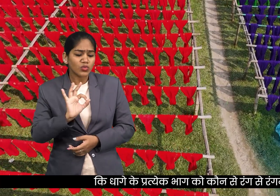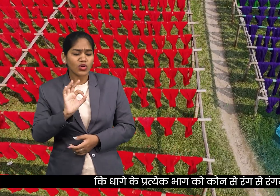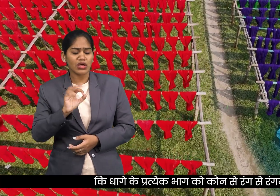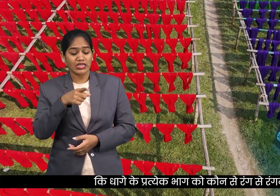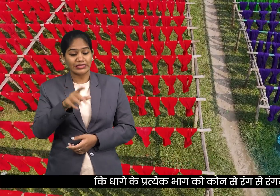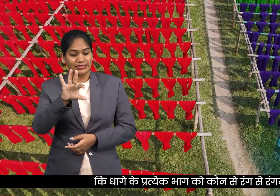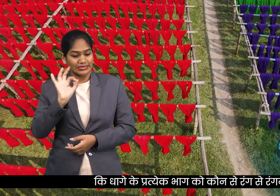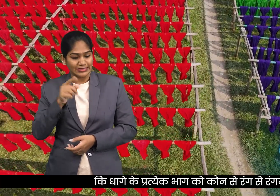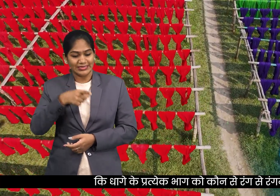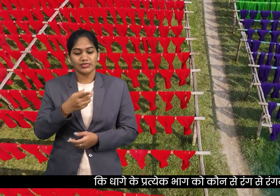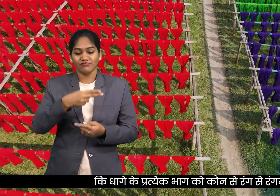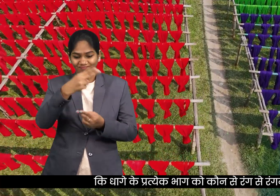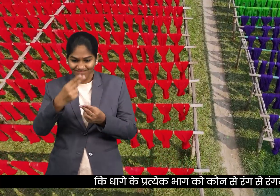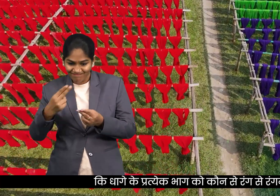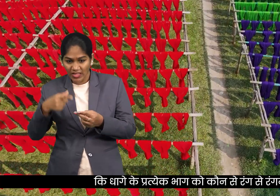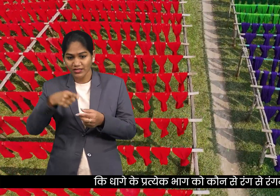है।